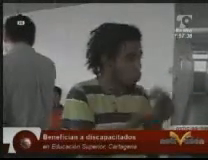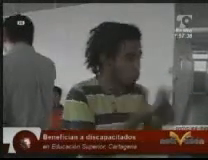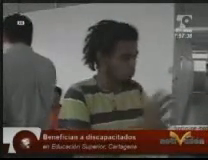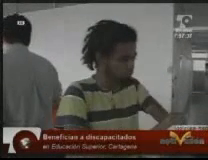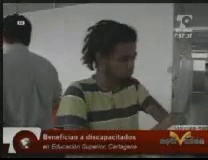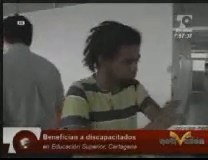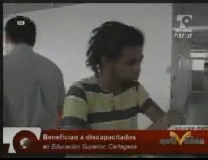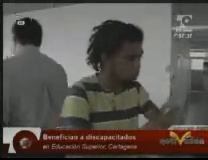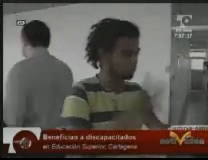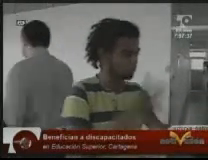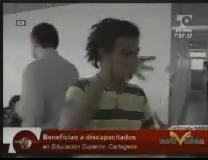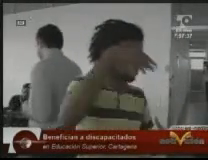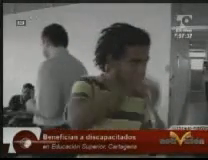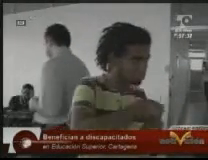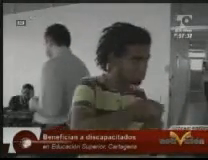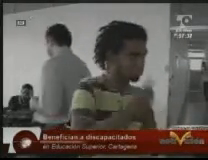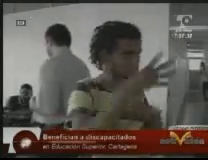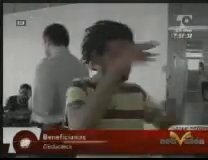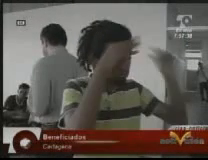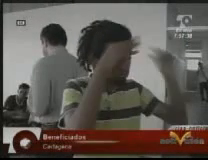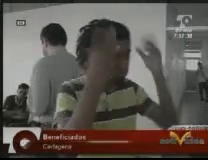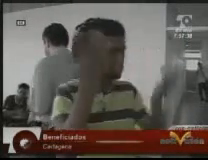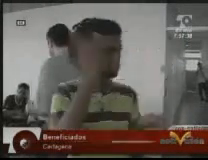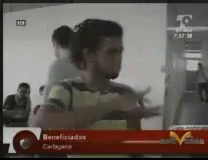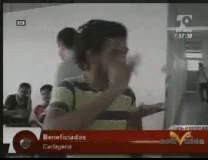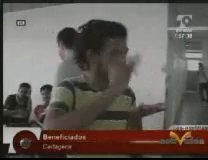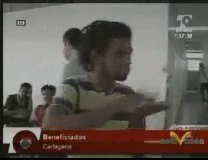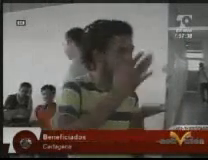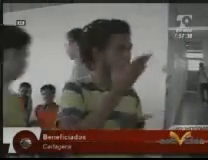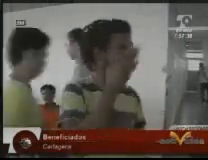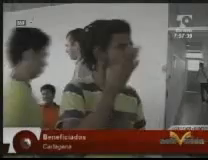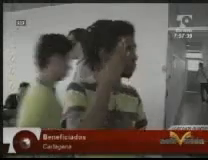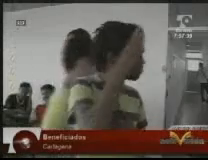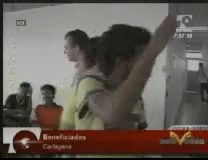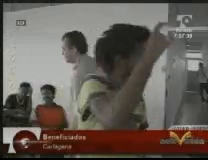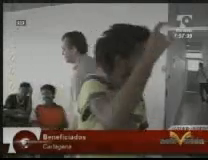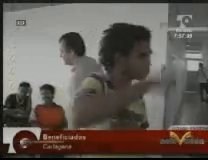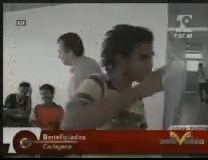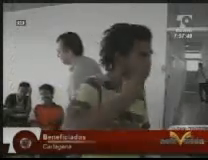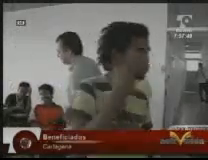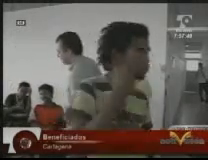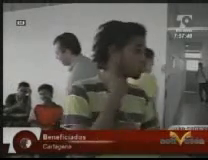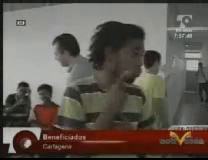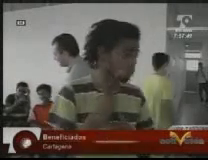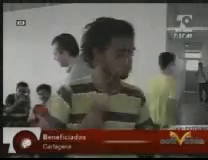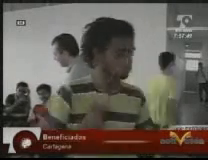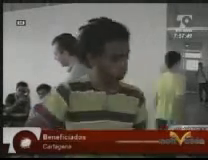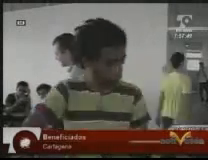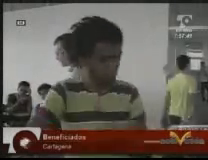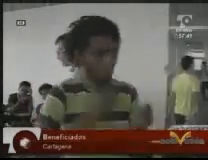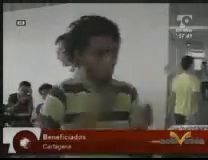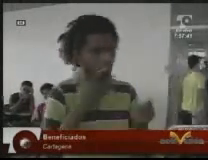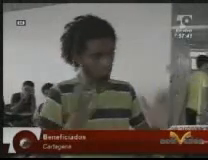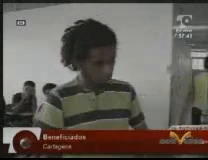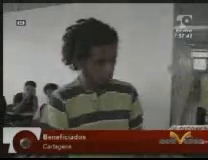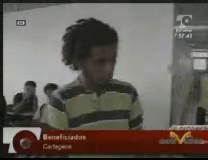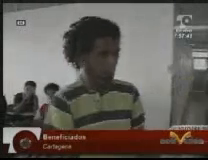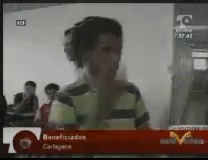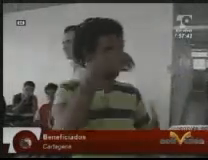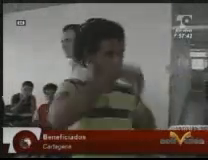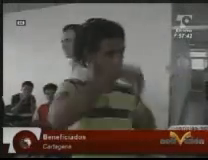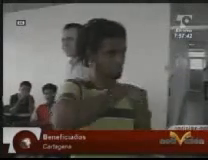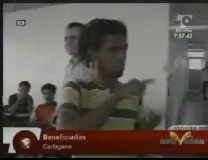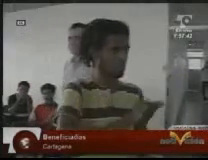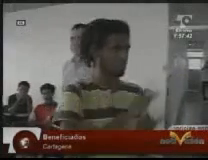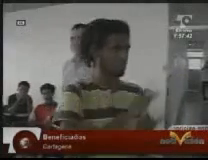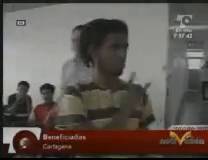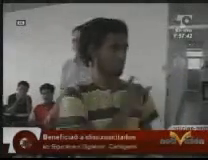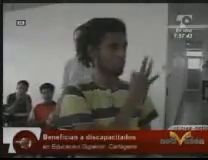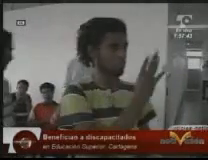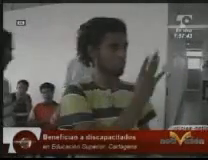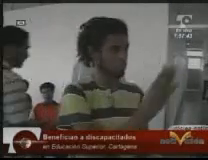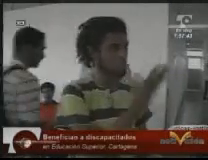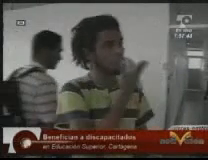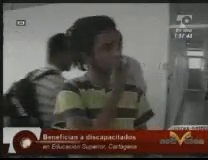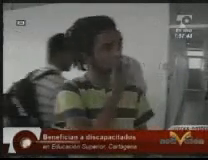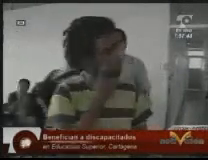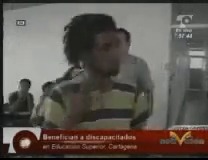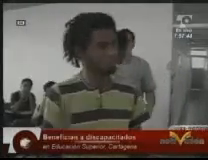en sistemas en esta universidad es una nueva oportunidad y muy magnífica, pues hace que mi futuro se vea de mejor forma.